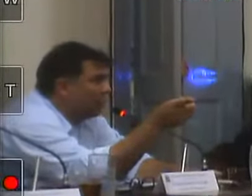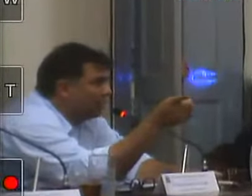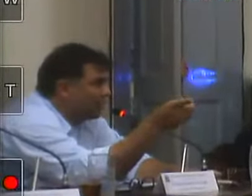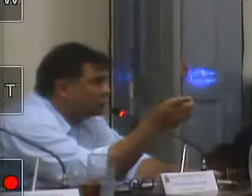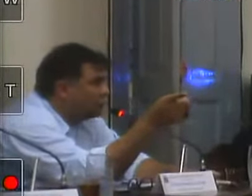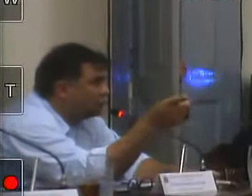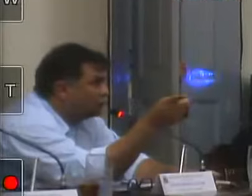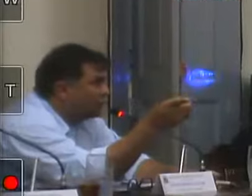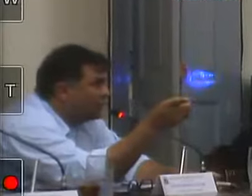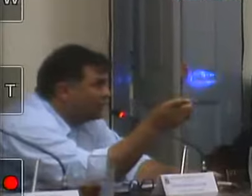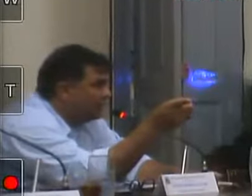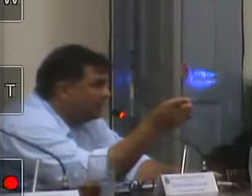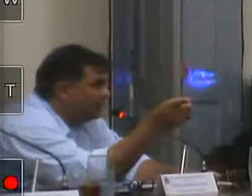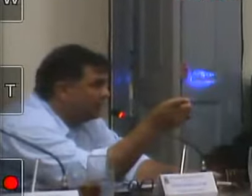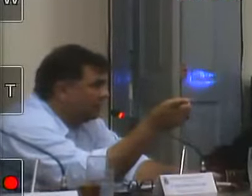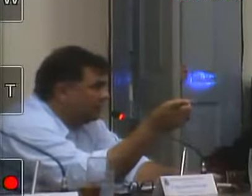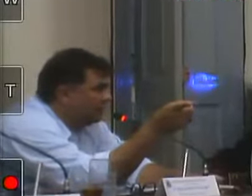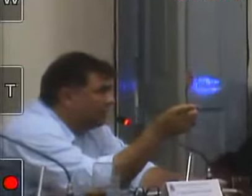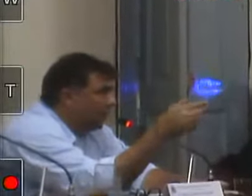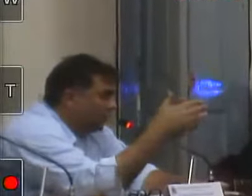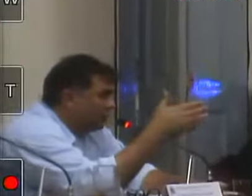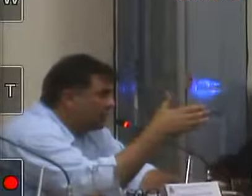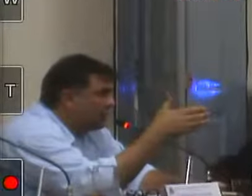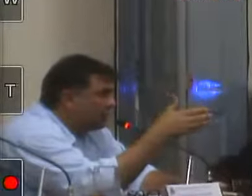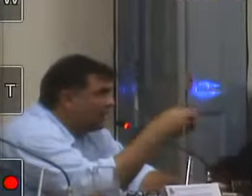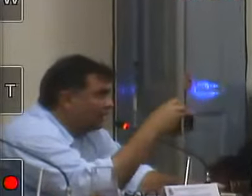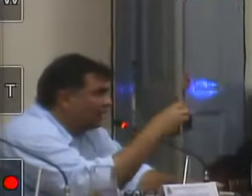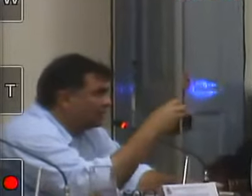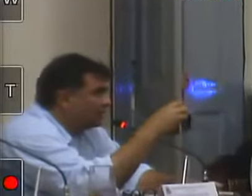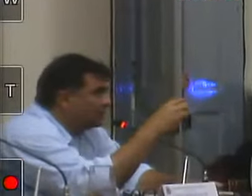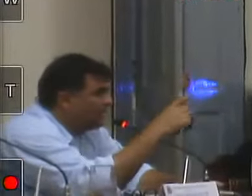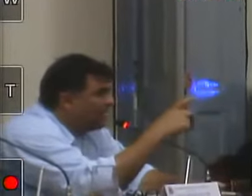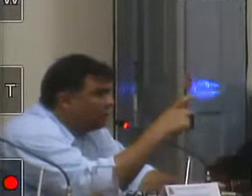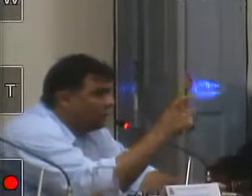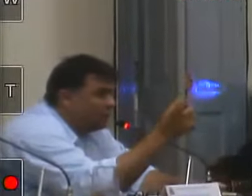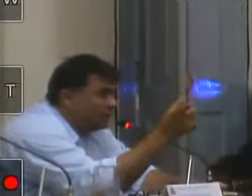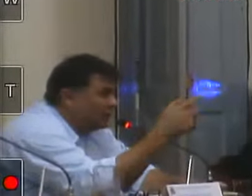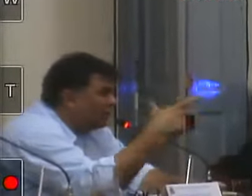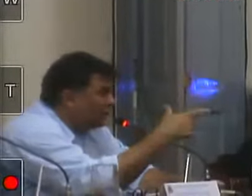que o Marcelo solicitou também. Antes que o DR tenha essa sensação, porque